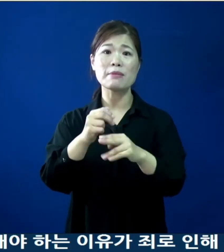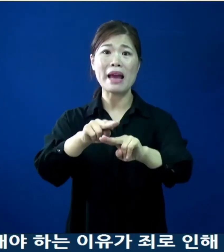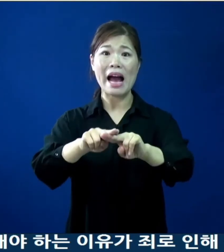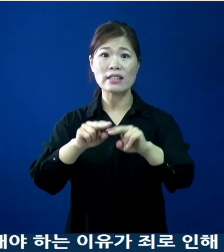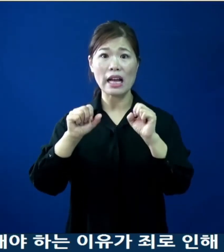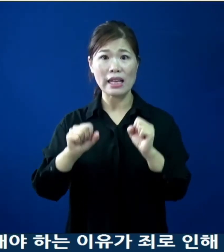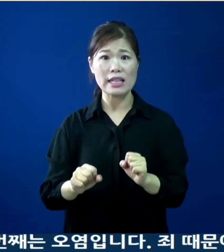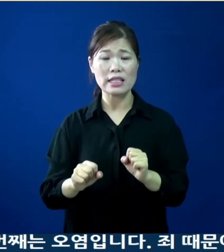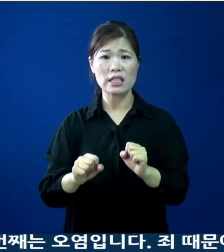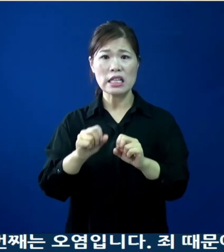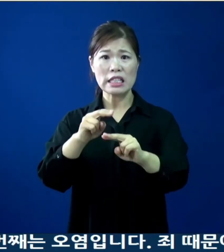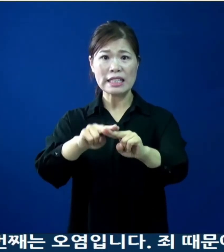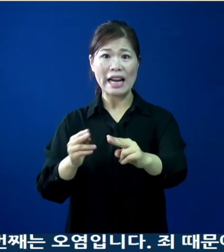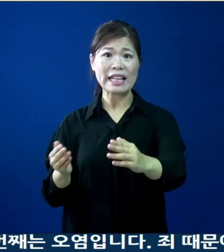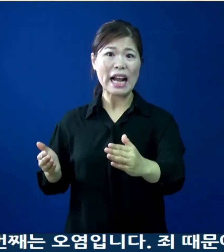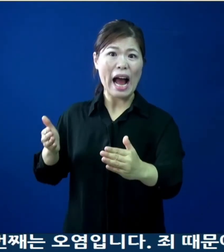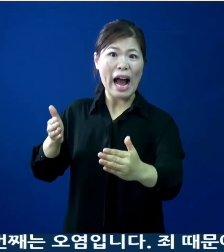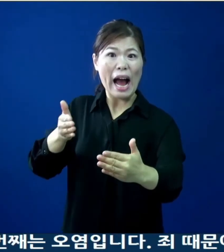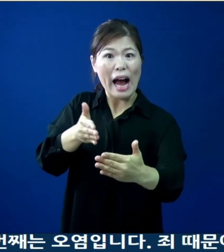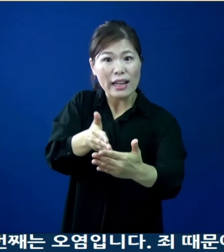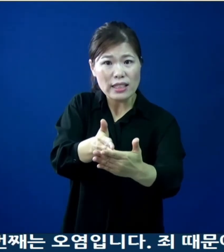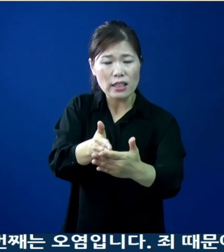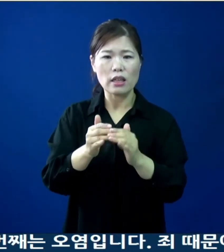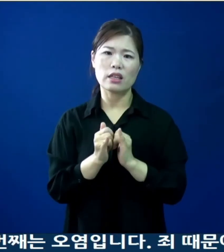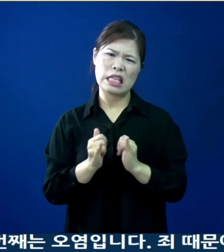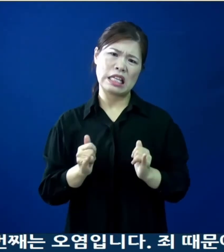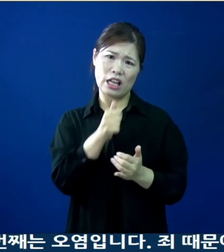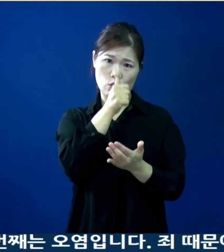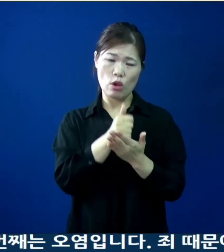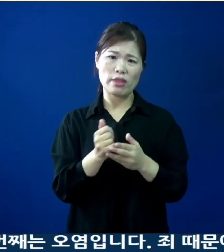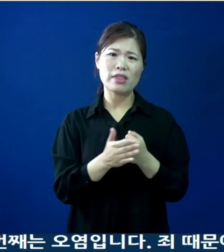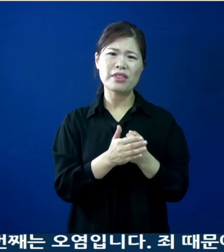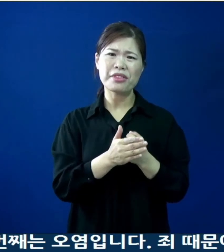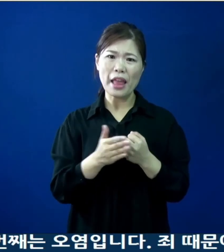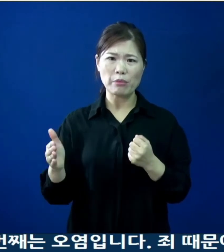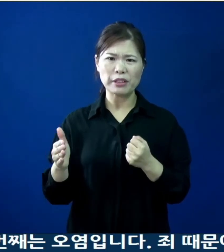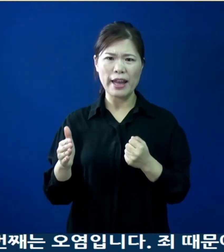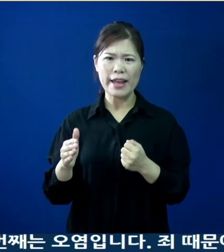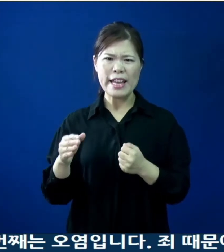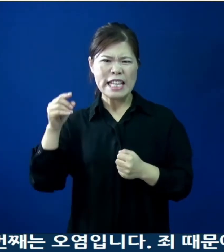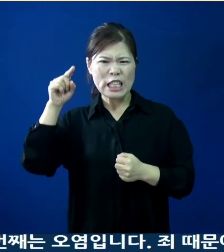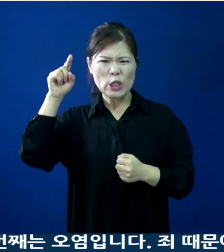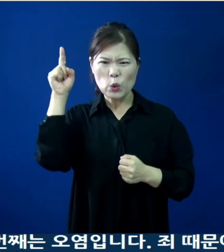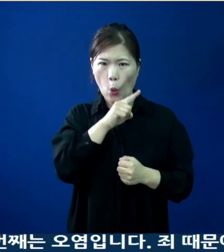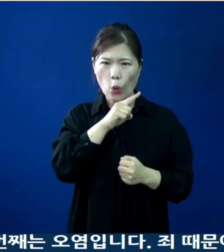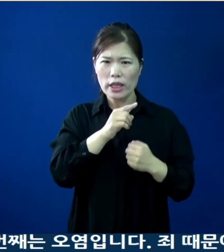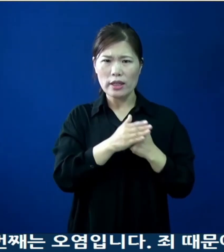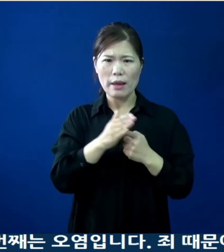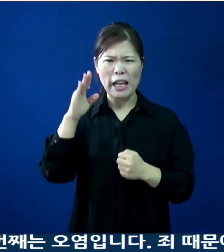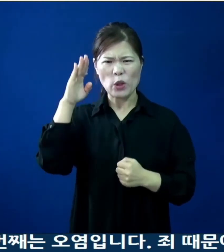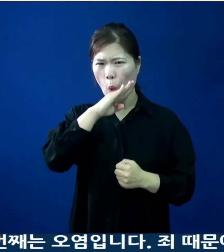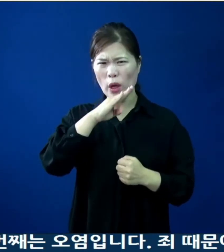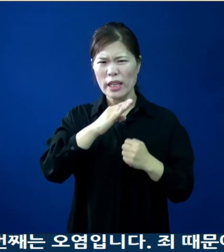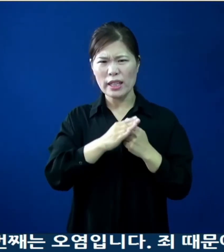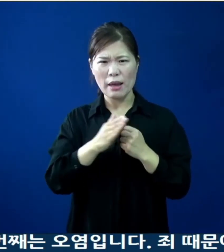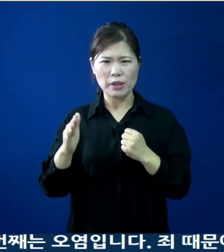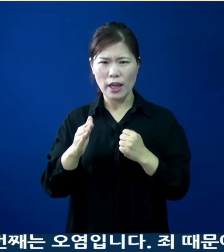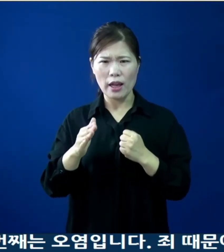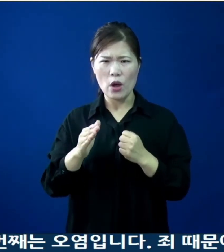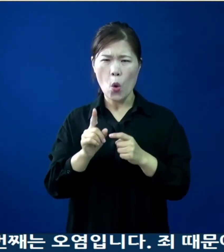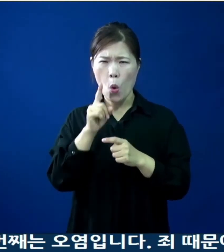자리까지 인간이 죄로 인하여 품어낸 도끼 때문에 오염이 된다.